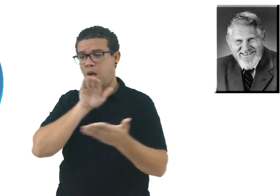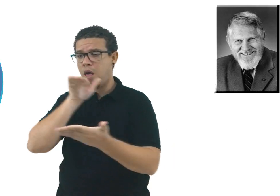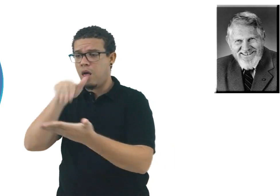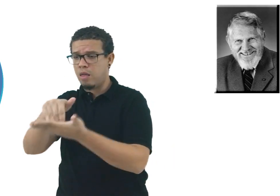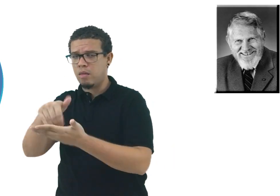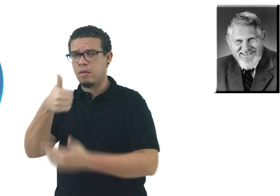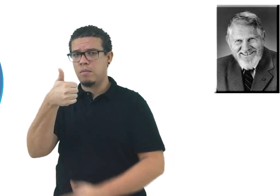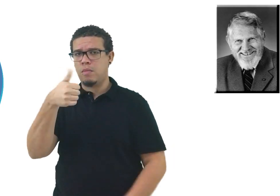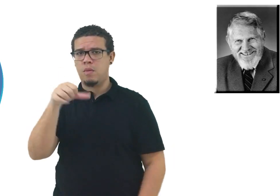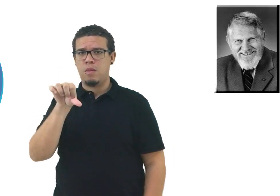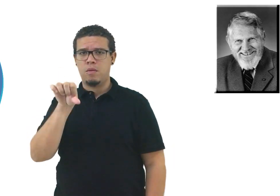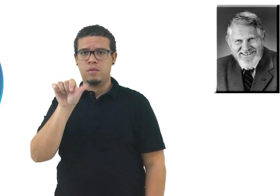1955 a